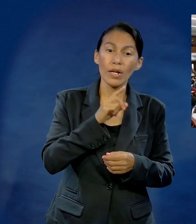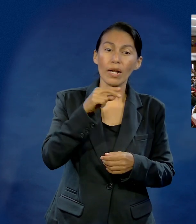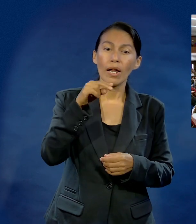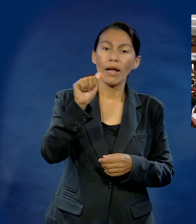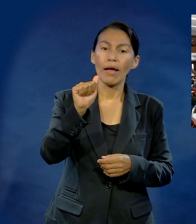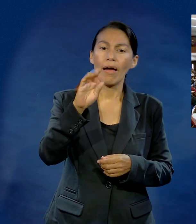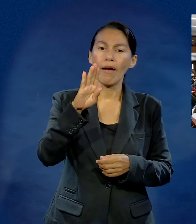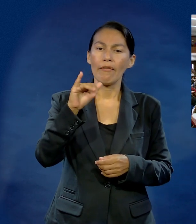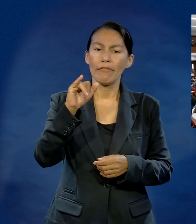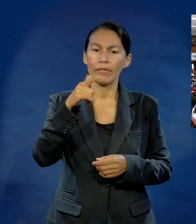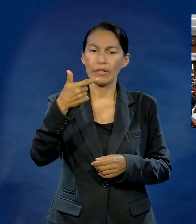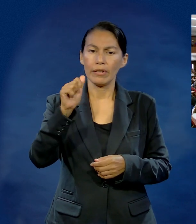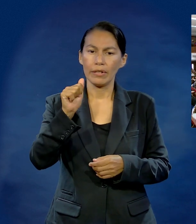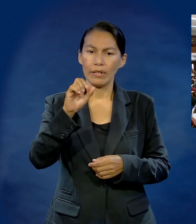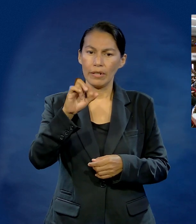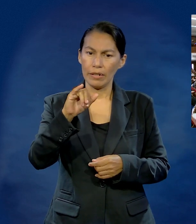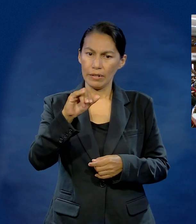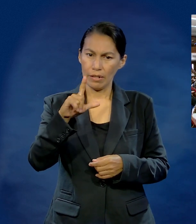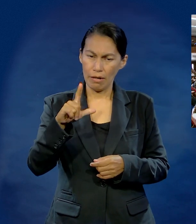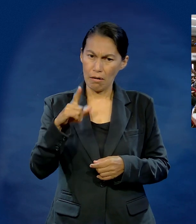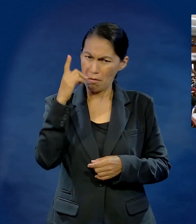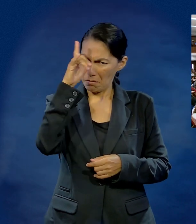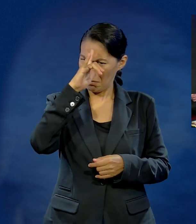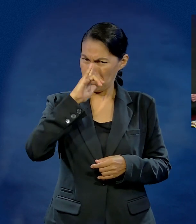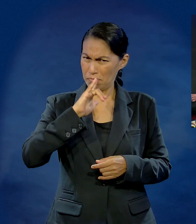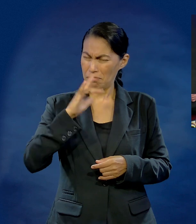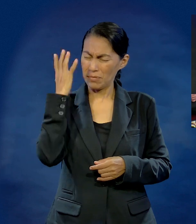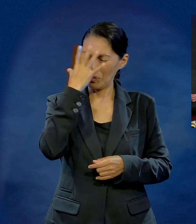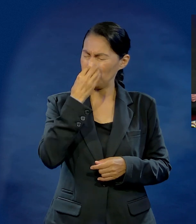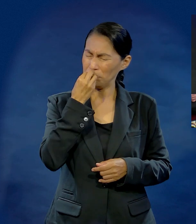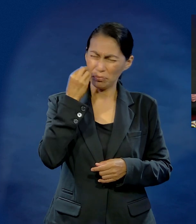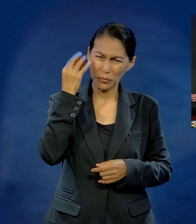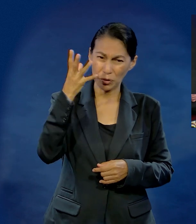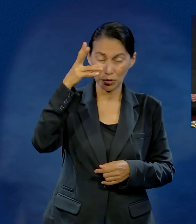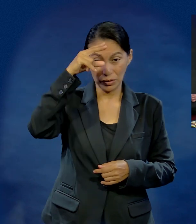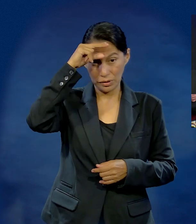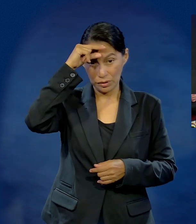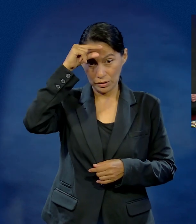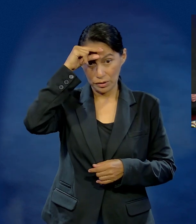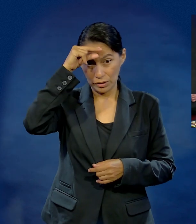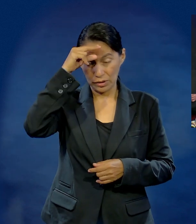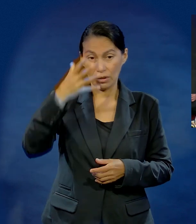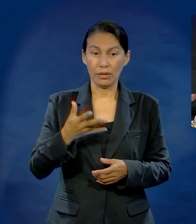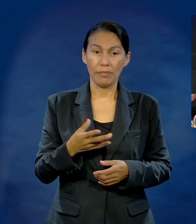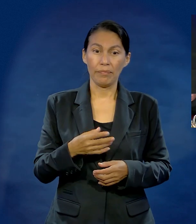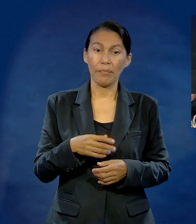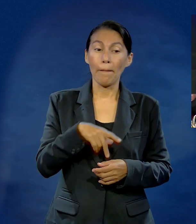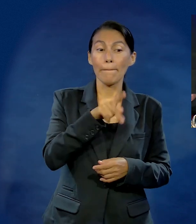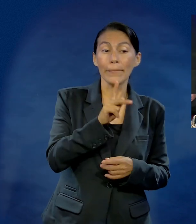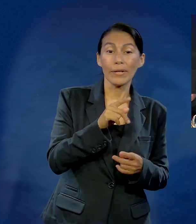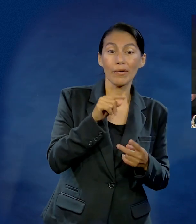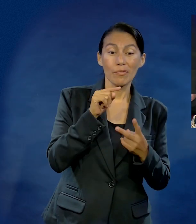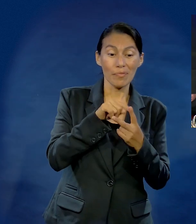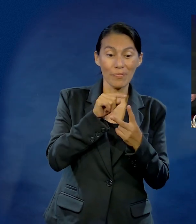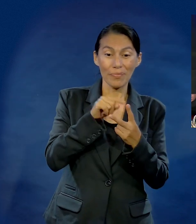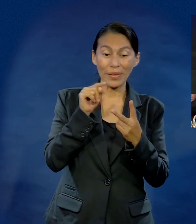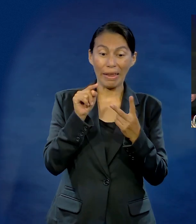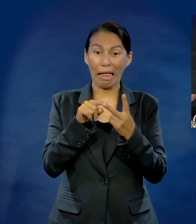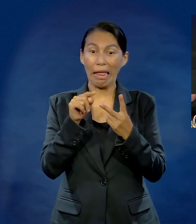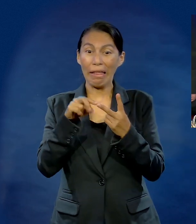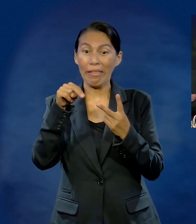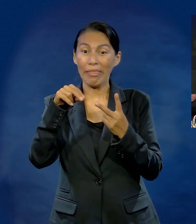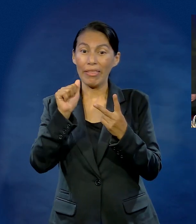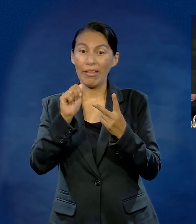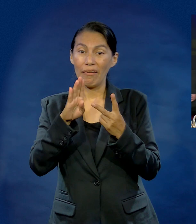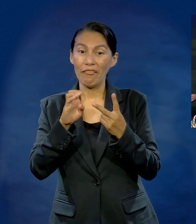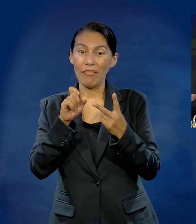en Carmel, donde tenía su hacienda. Y se llamaba, ¿cómo se llamaba? Nabal, y pertenecía a